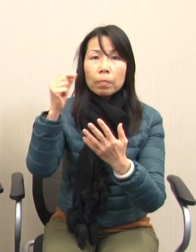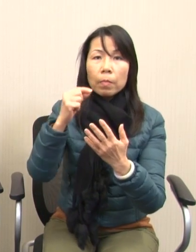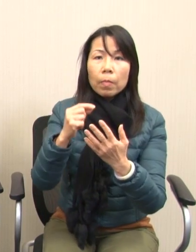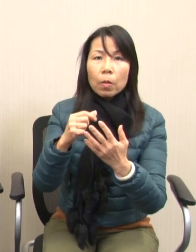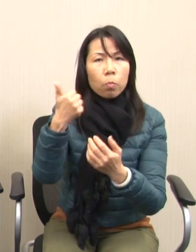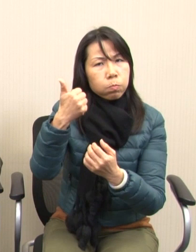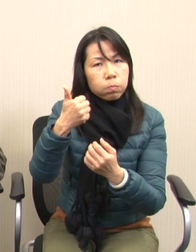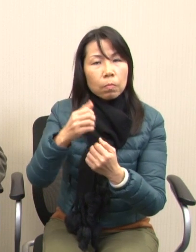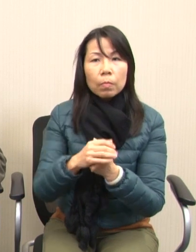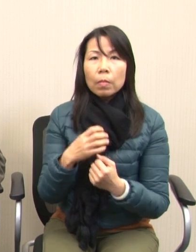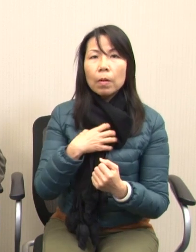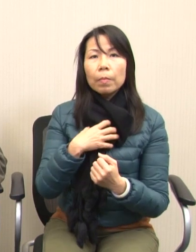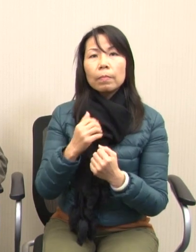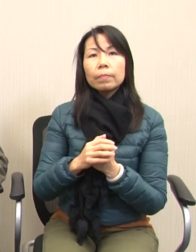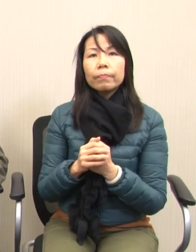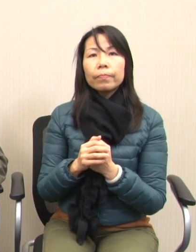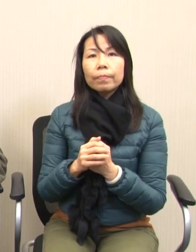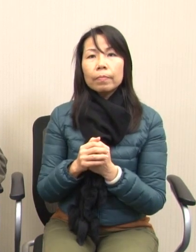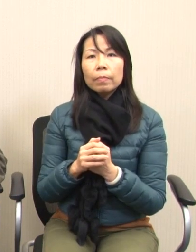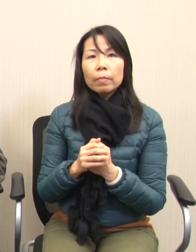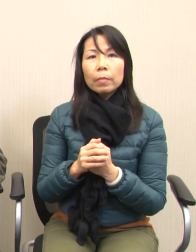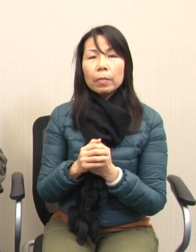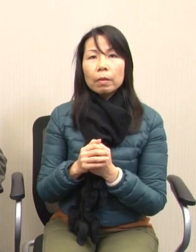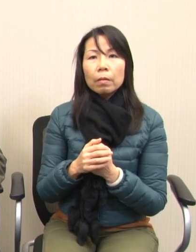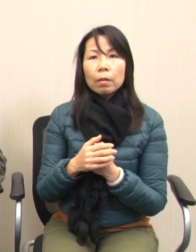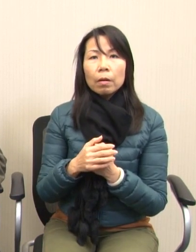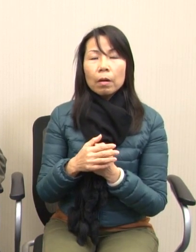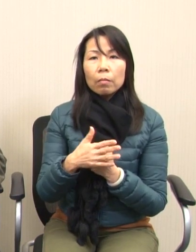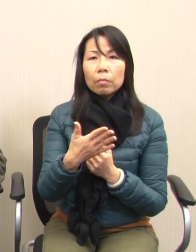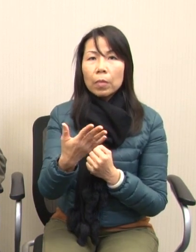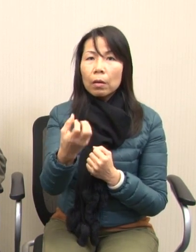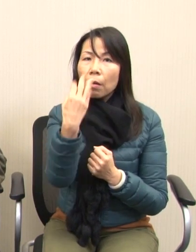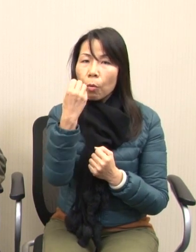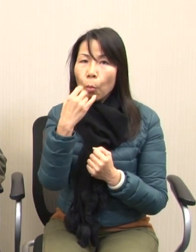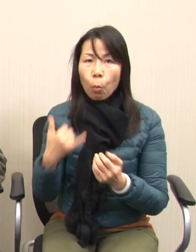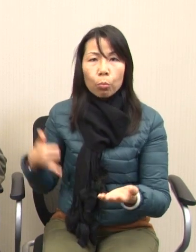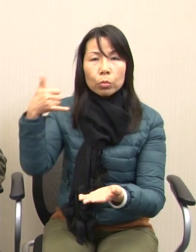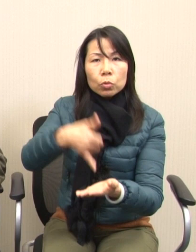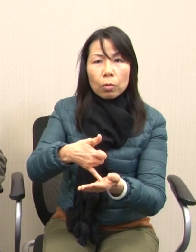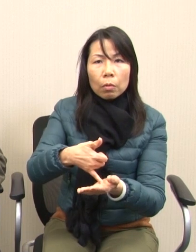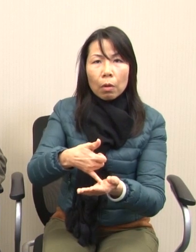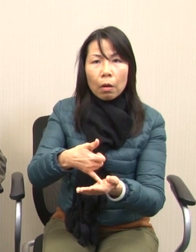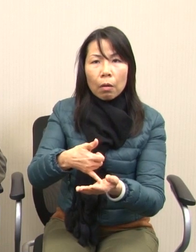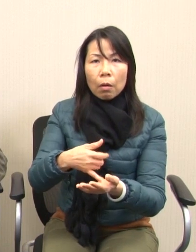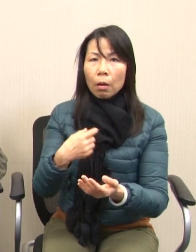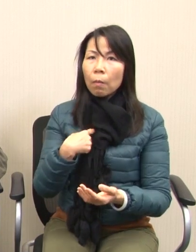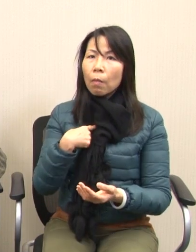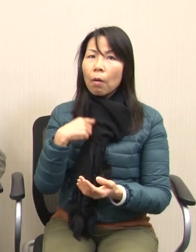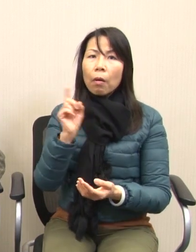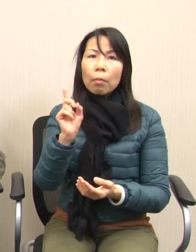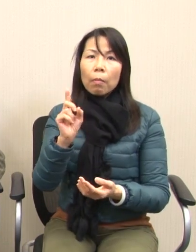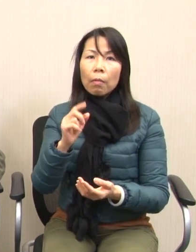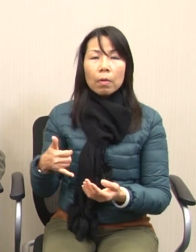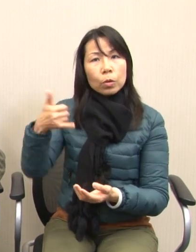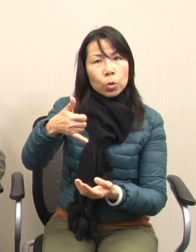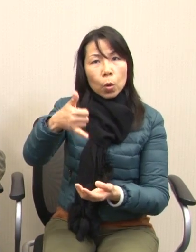好啲嘅。咁喂哥，咁第日你我再出嚟嘅時候，我出唔出嚟先？喂哥，